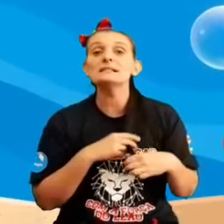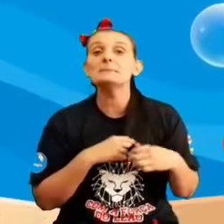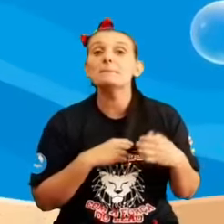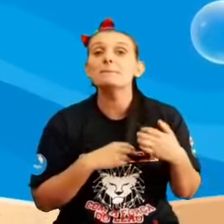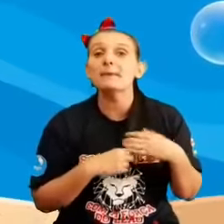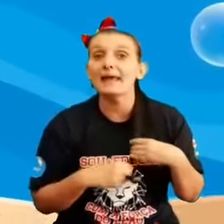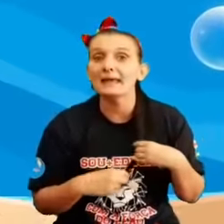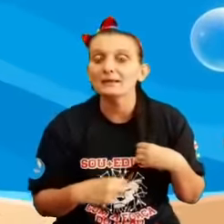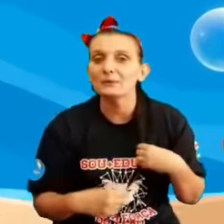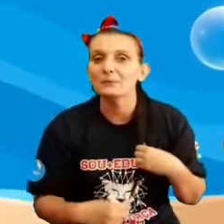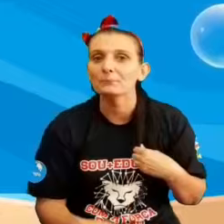espelho.